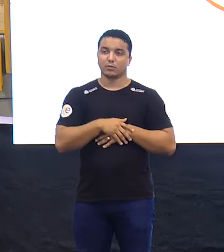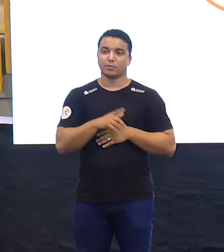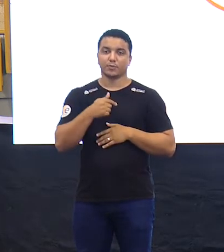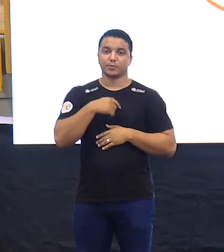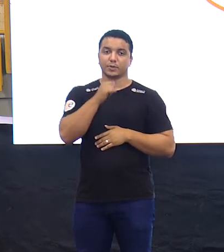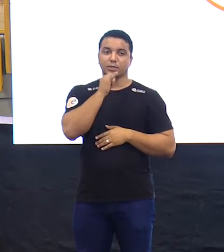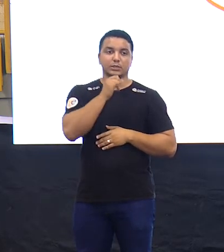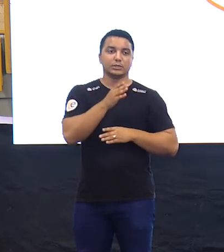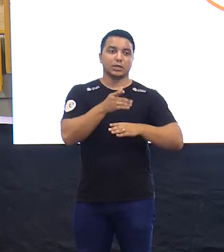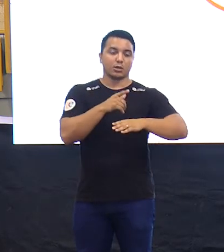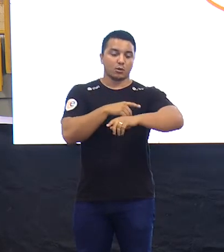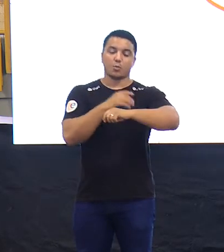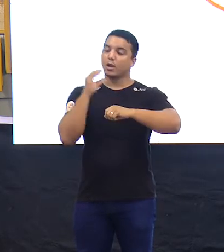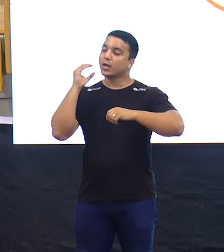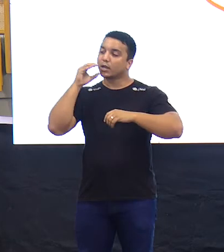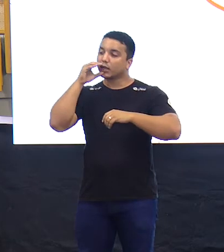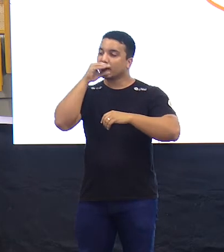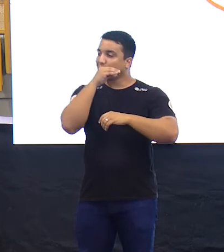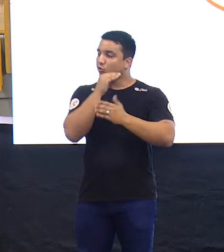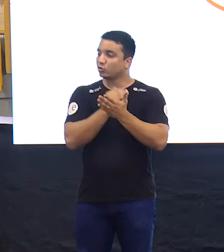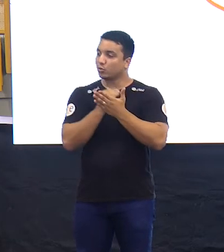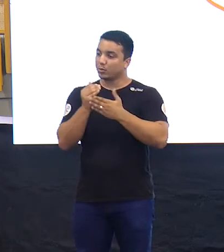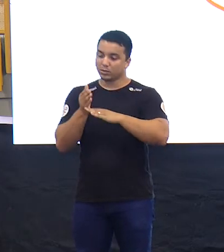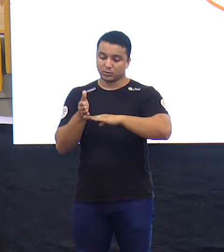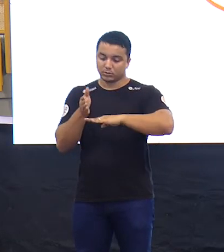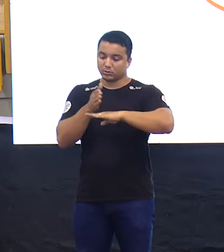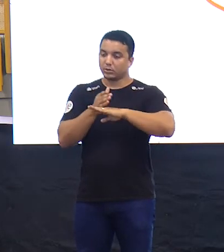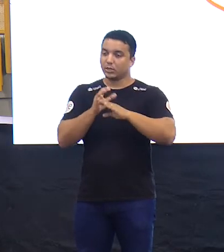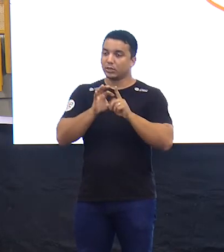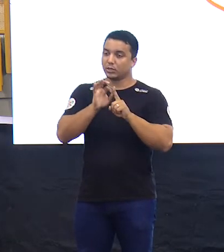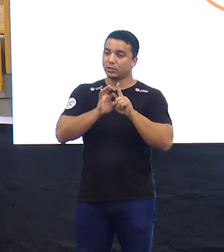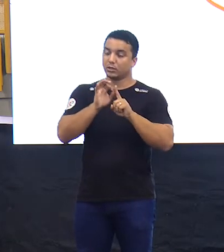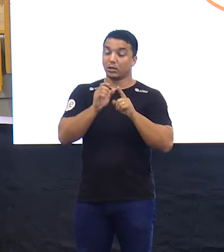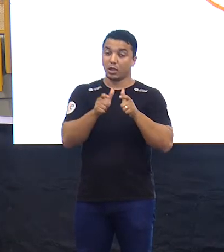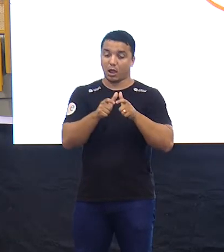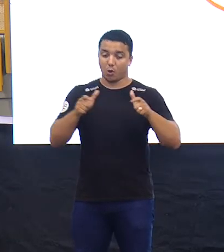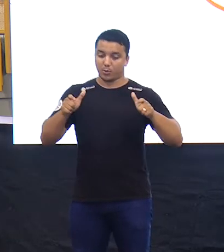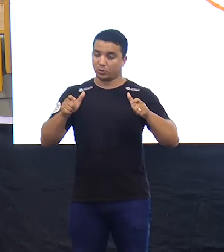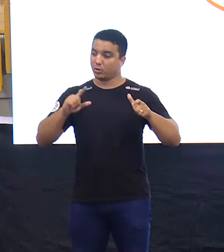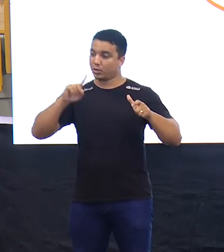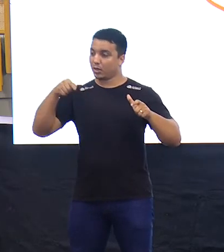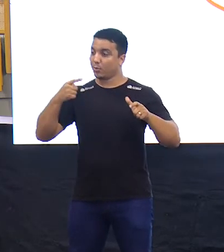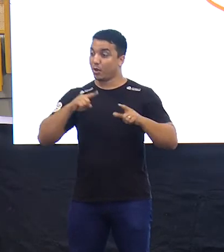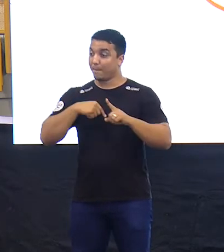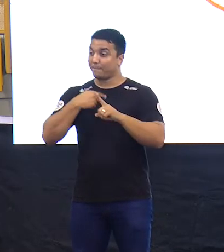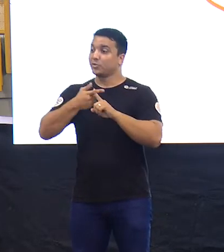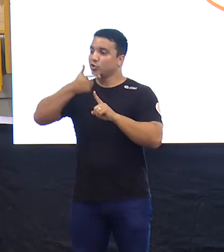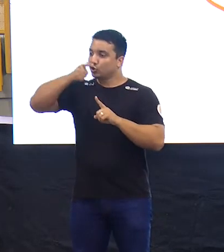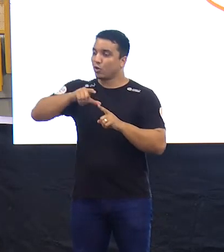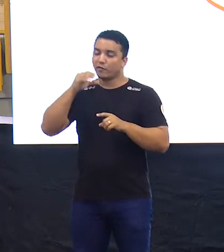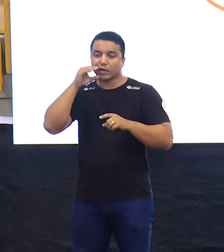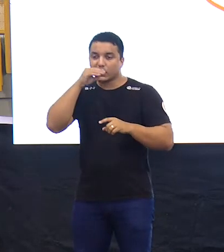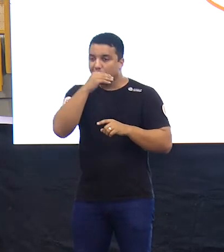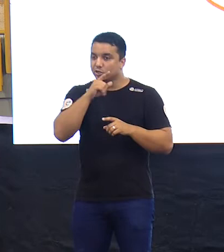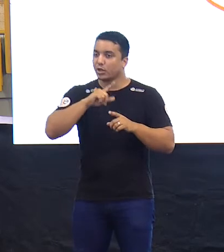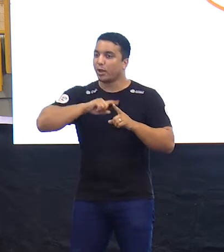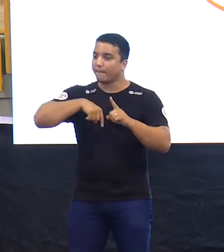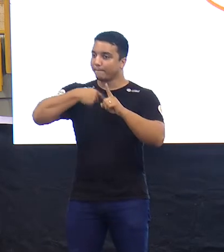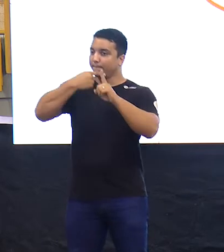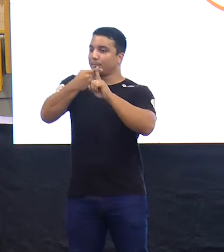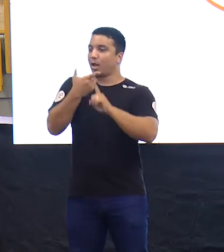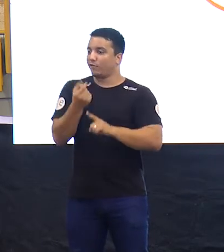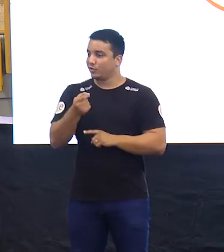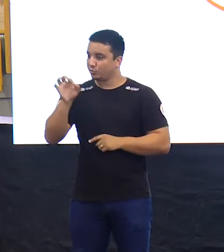que uma barra foi aquecida, aumentou 30% de tamanho, depois ela foi novamente aquecida e aumentou